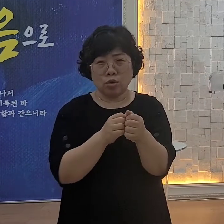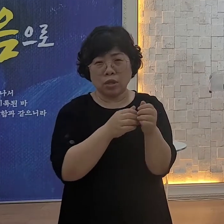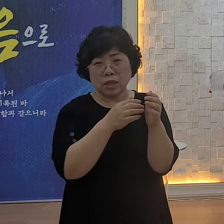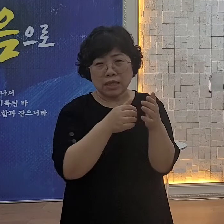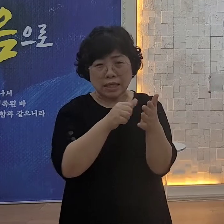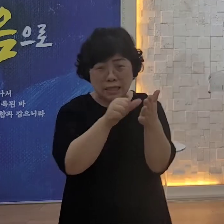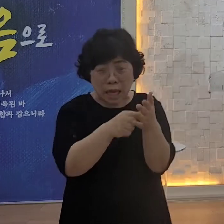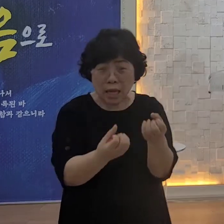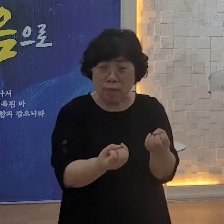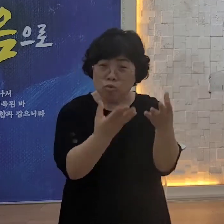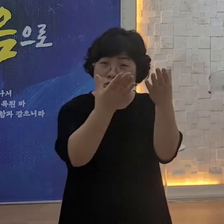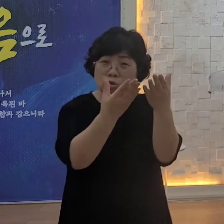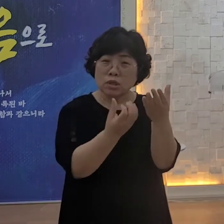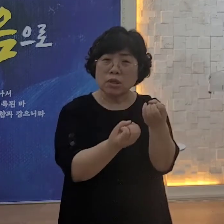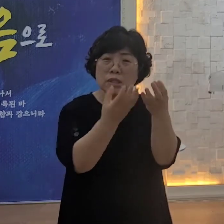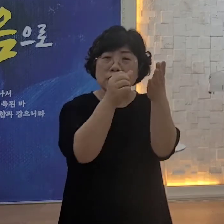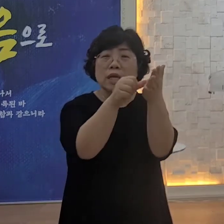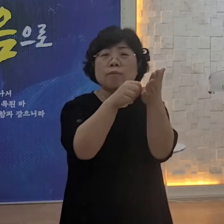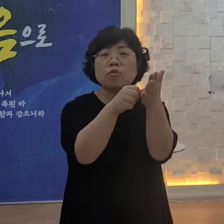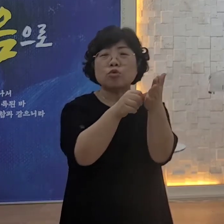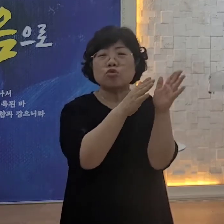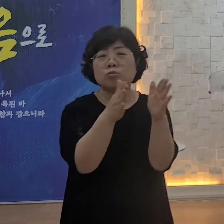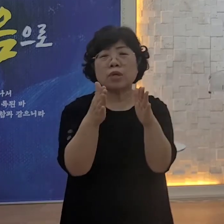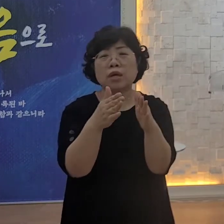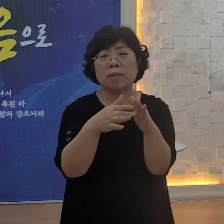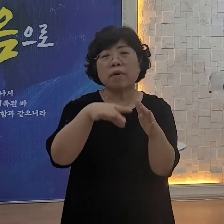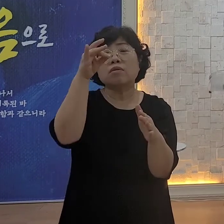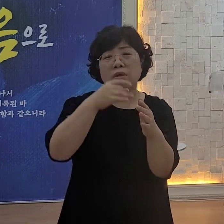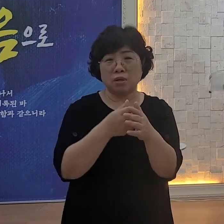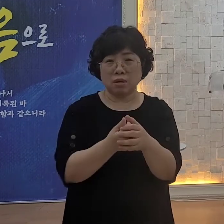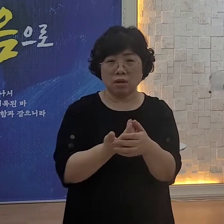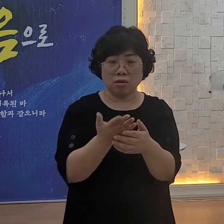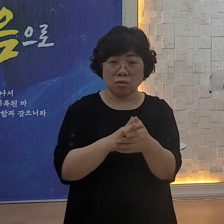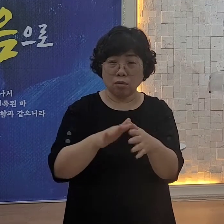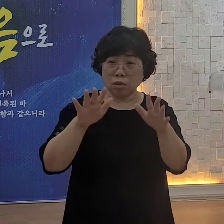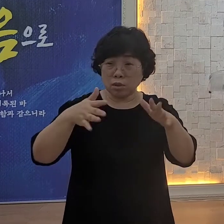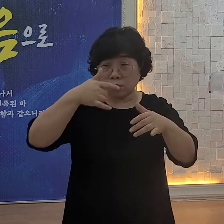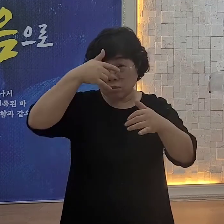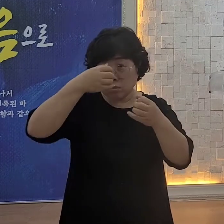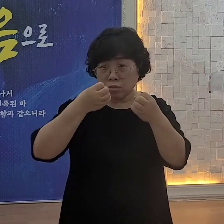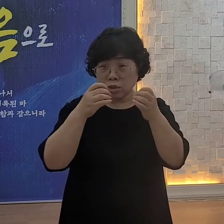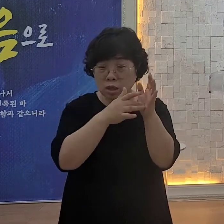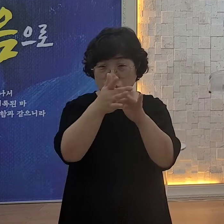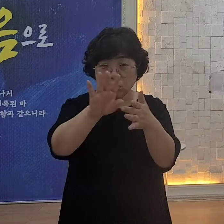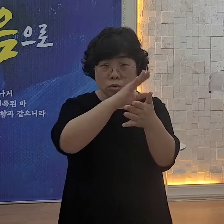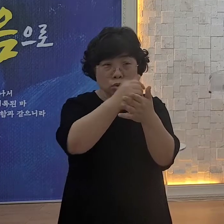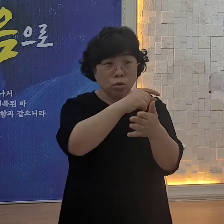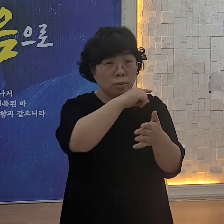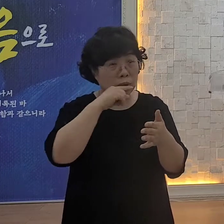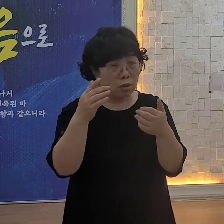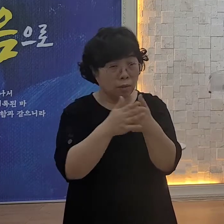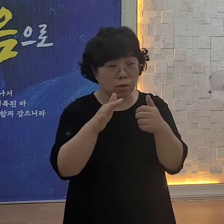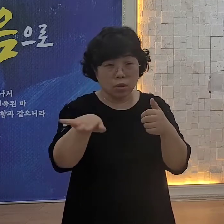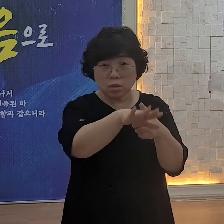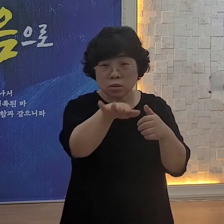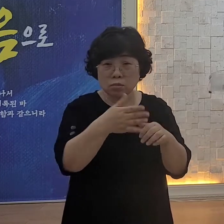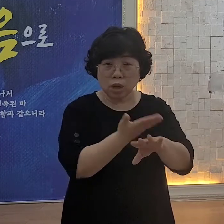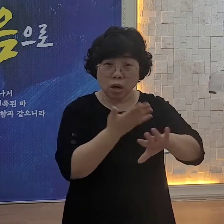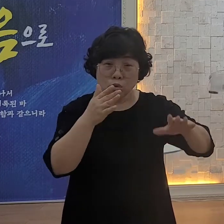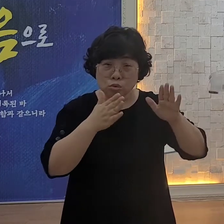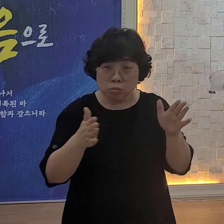우리가 이렇게 하나님 앞에 나올 수 있는 아무것도 없어도 이렇게 나오잖아요. 예수 그리스도의 십자가 피 때문에 이런 효력이 발생한 이